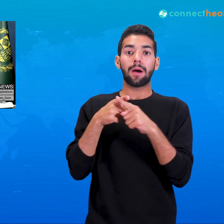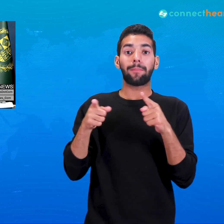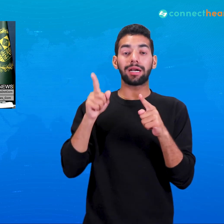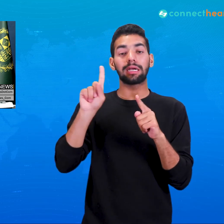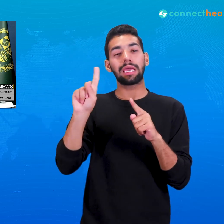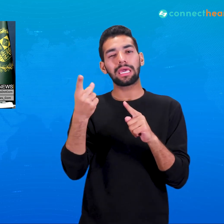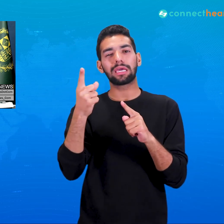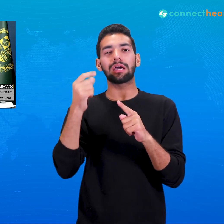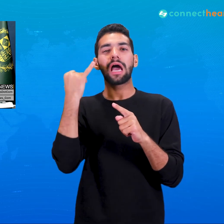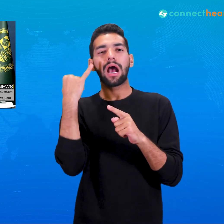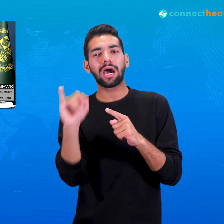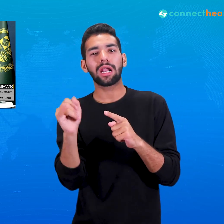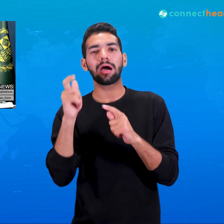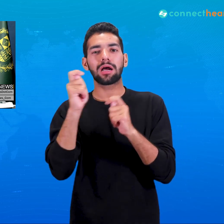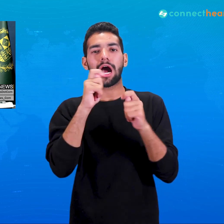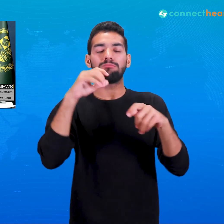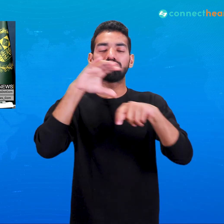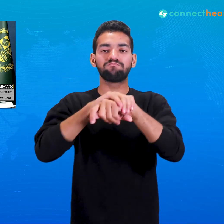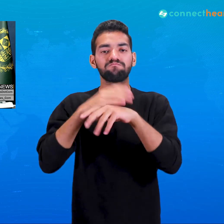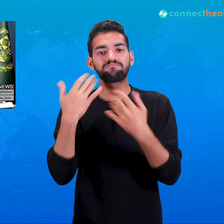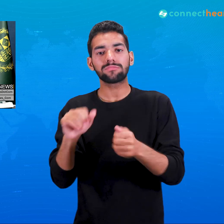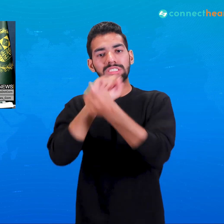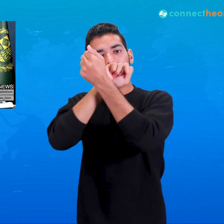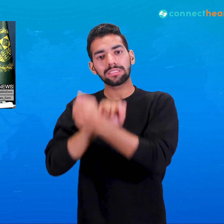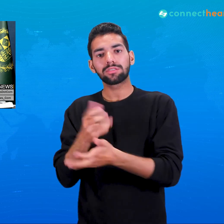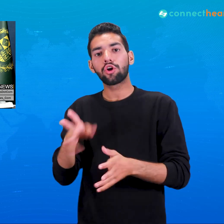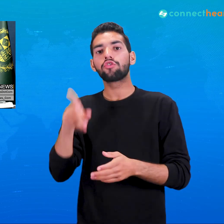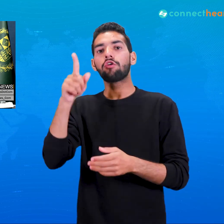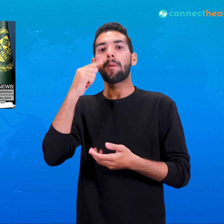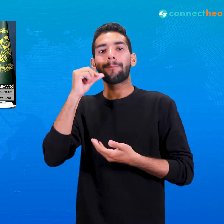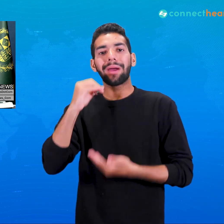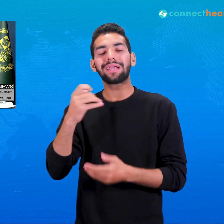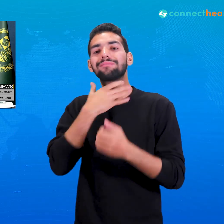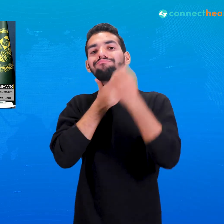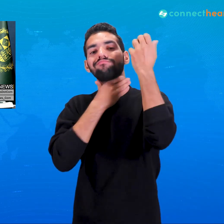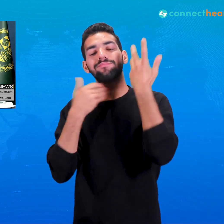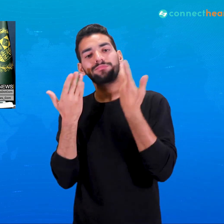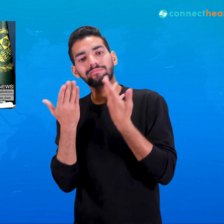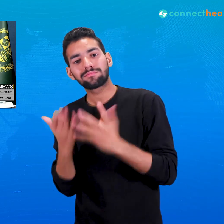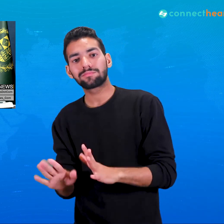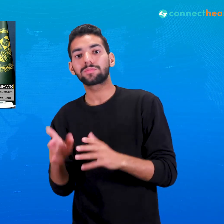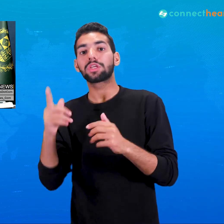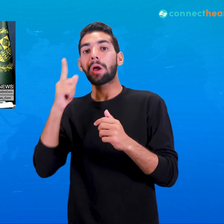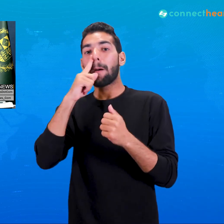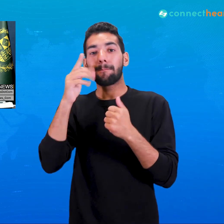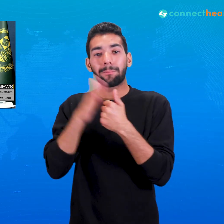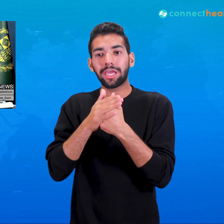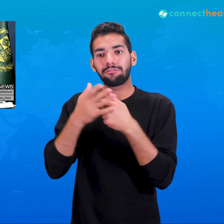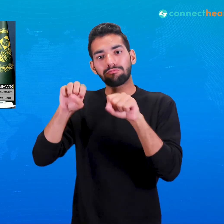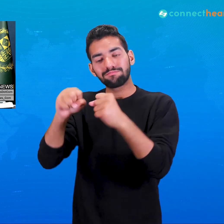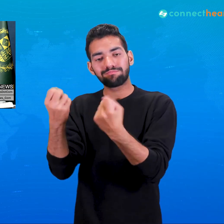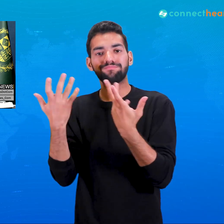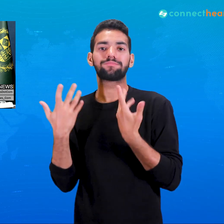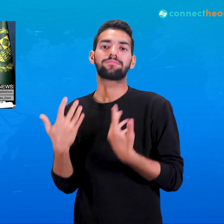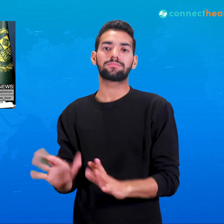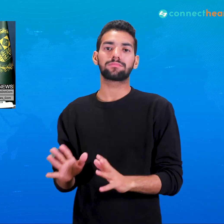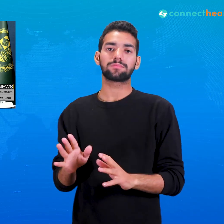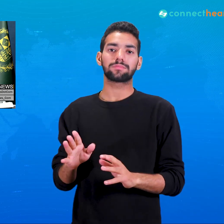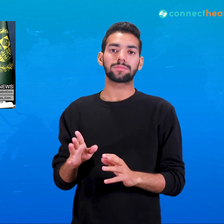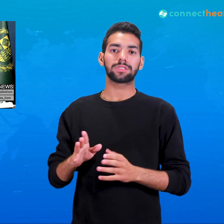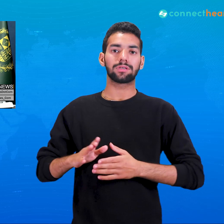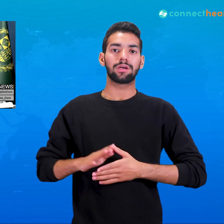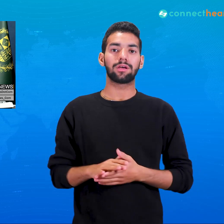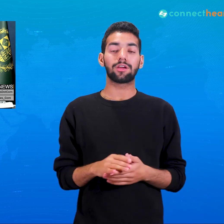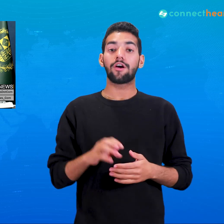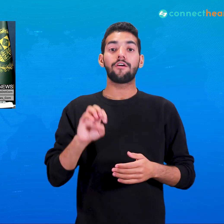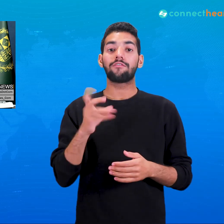تھا، اس کا جب فراڈ پکڑا گیا، بیٹے نے خودکشی کر لی، بیوی نے طلاق دے دی، اور جو دوسرا بیٹا وہ گھر میں ہی رہ گیا اور وہی مر گیا،